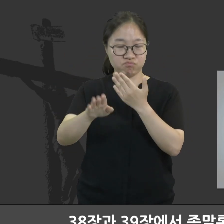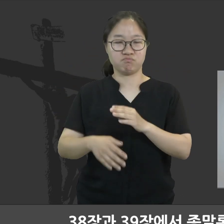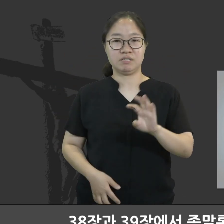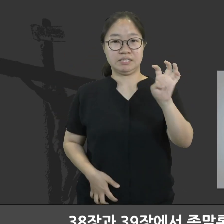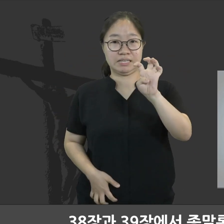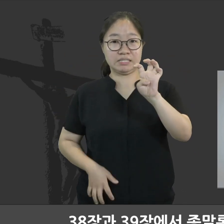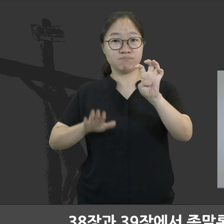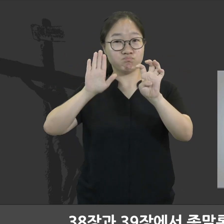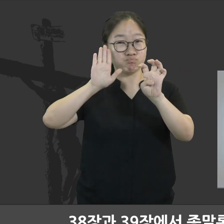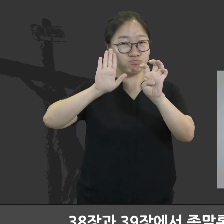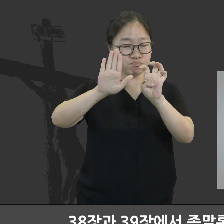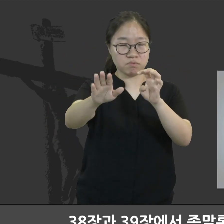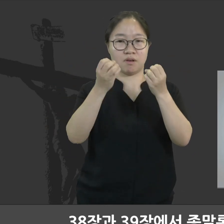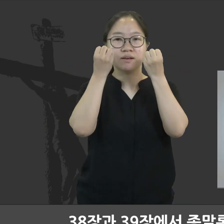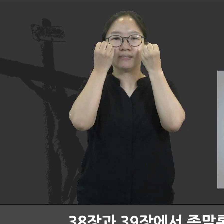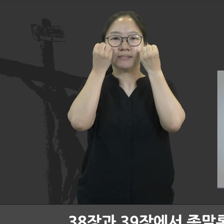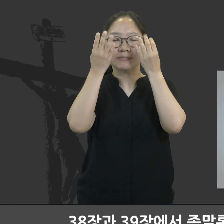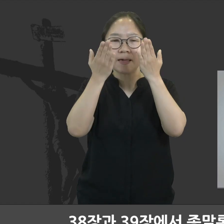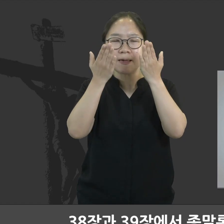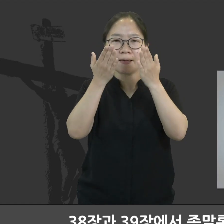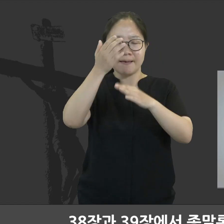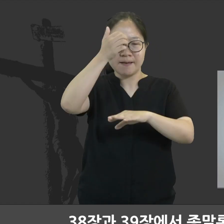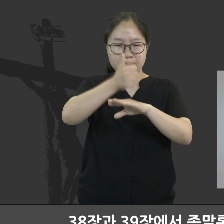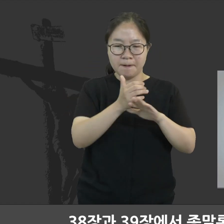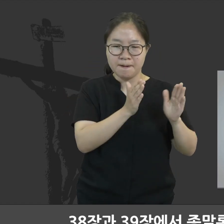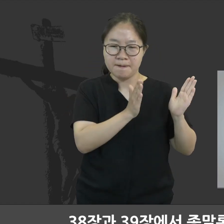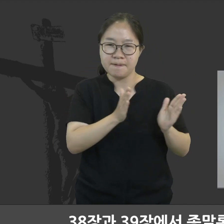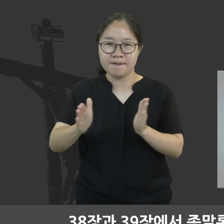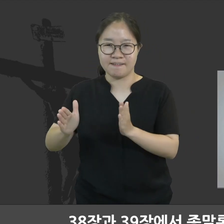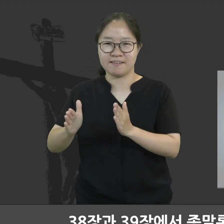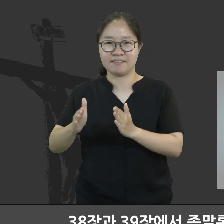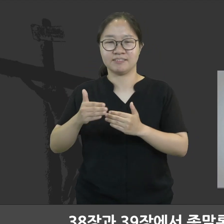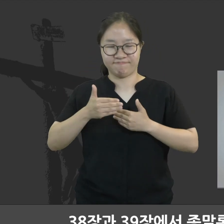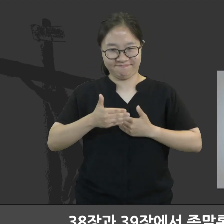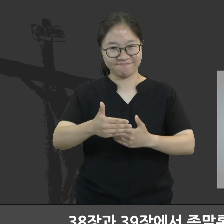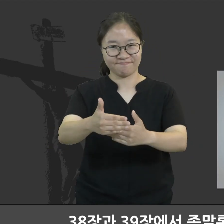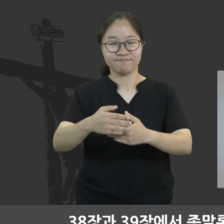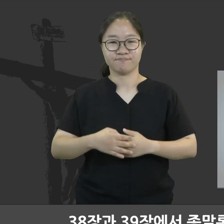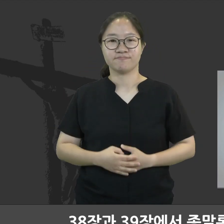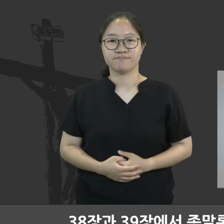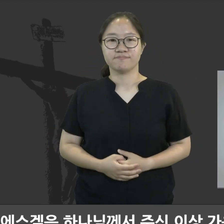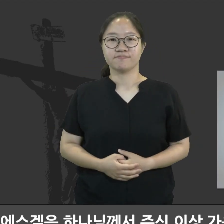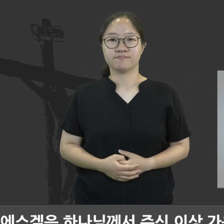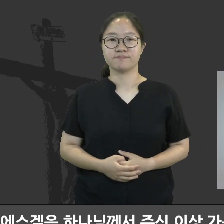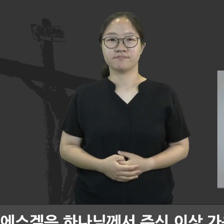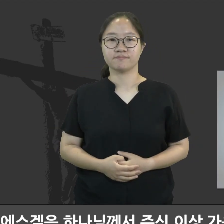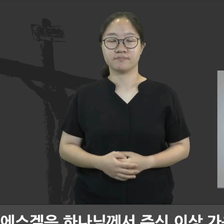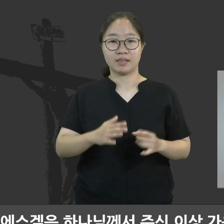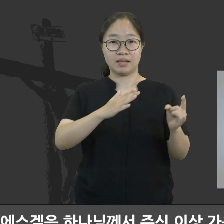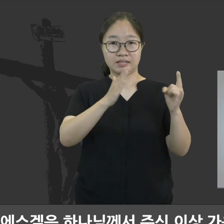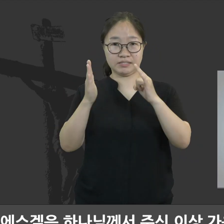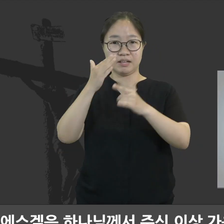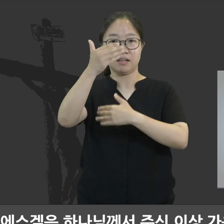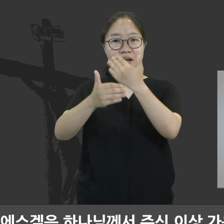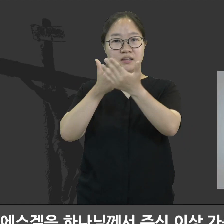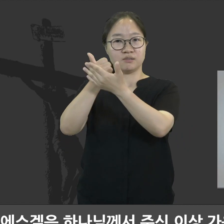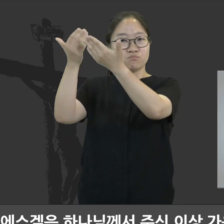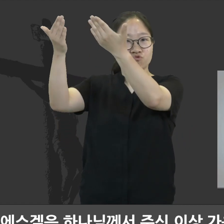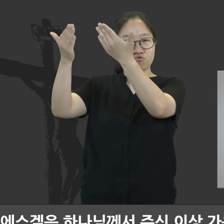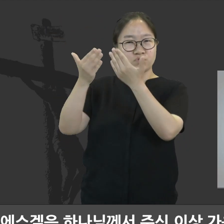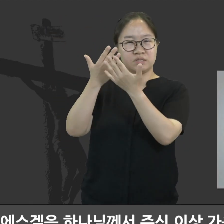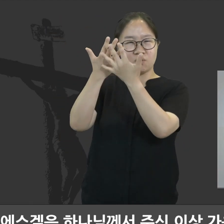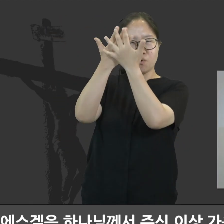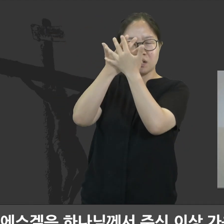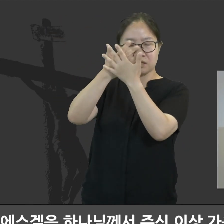후 40장 이후부터 새로운 질서가 나타나는 것을 보여주죠. 에스겔은 하나님께서 주신